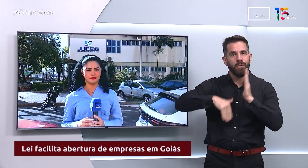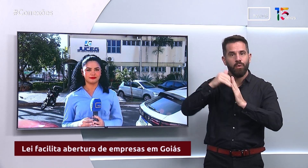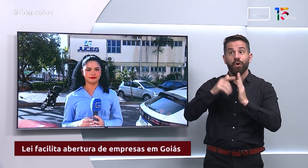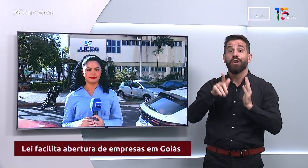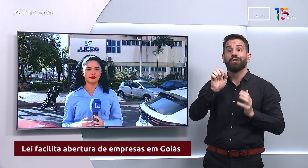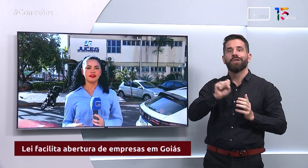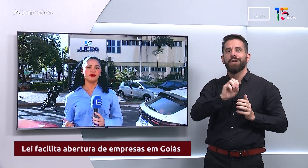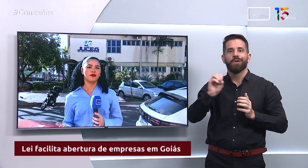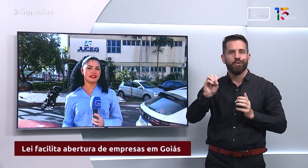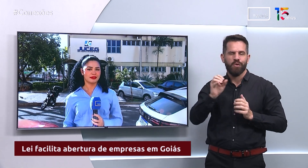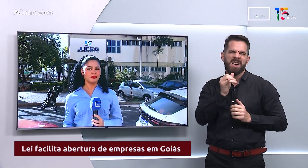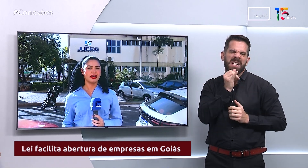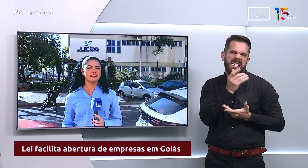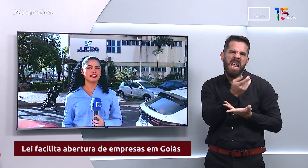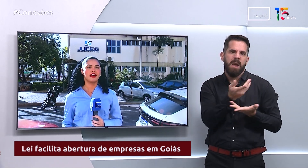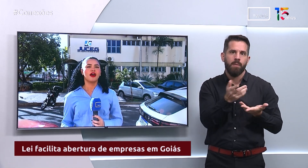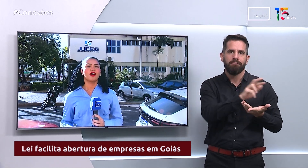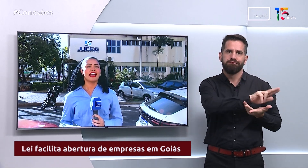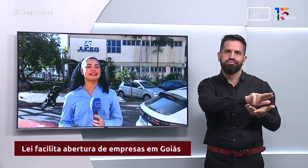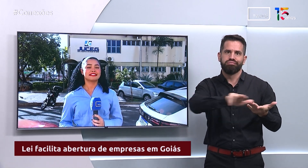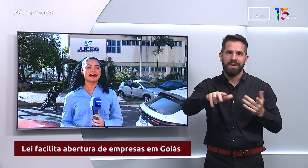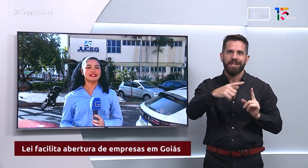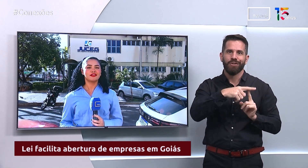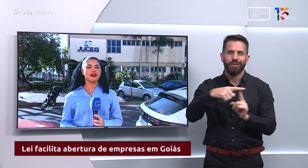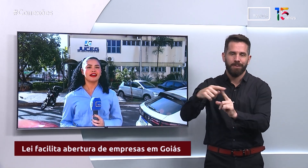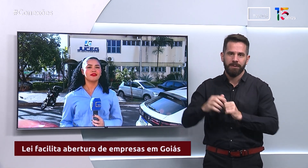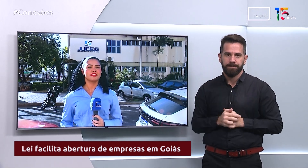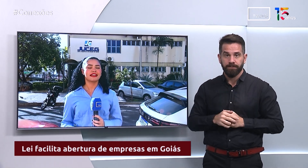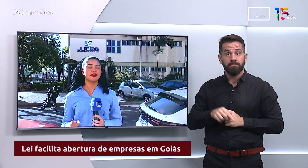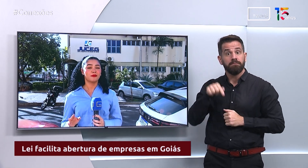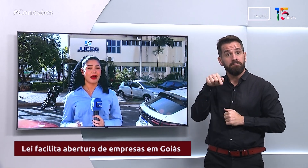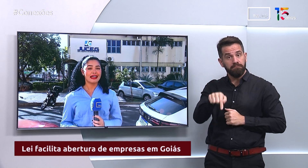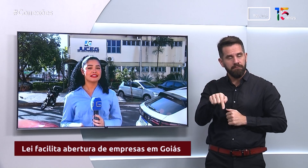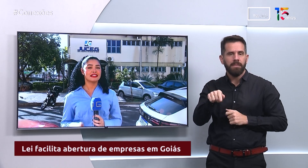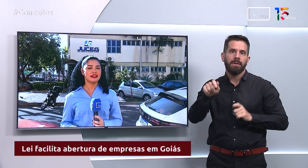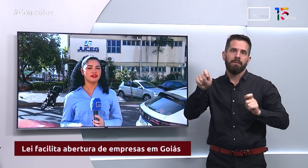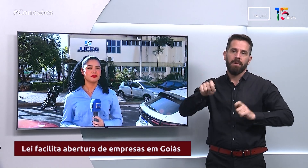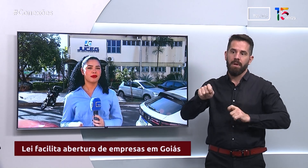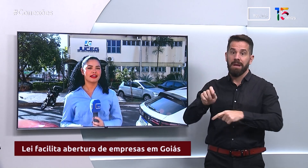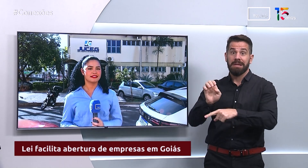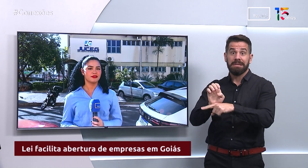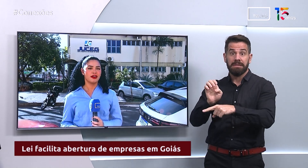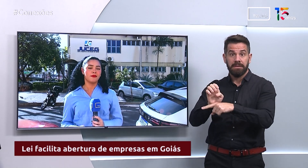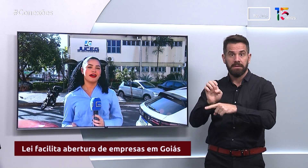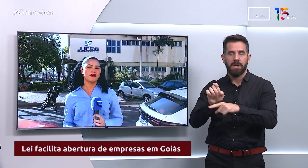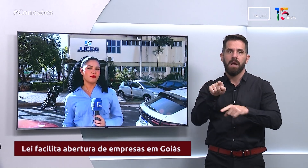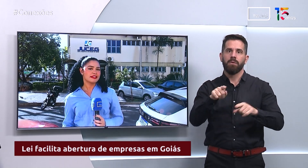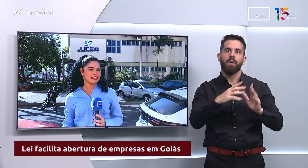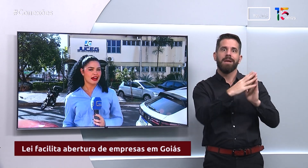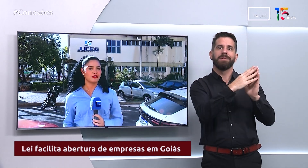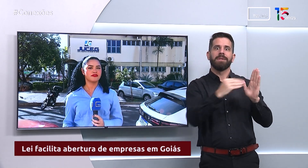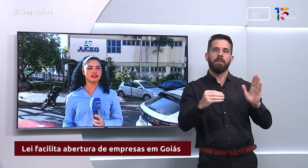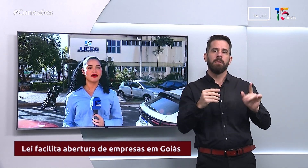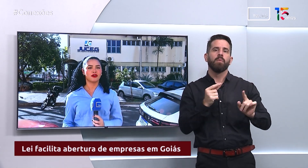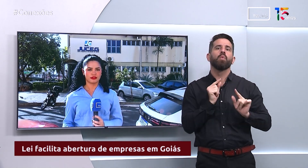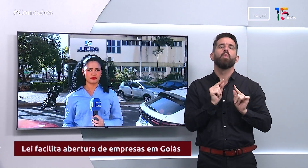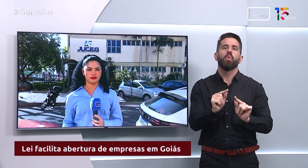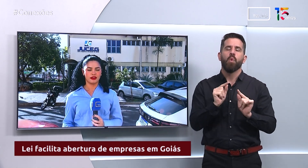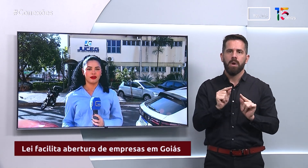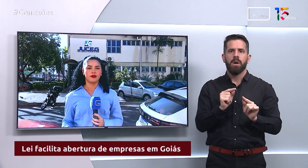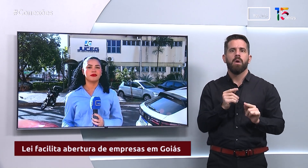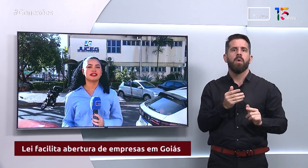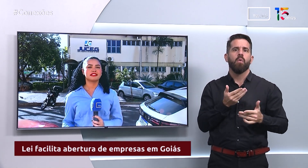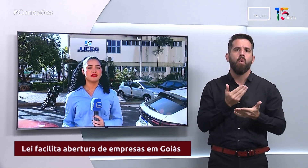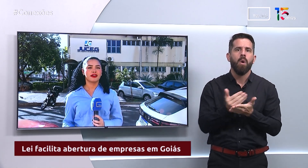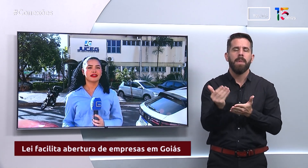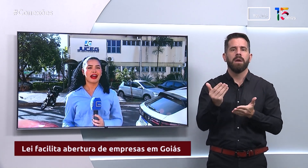exemplo. Com essa mudança, Goiás está se tornando o estado mais livre do Brasil para começar novos negócios.